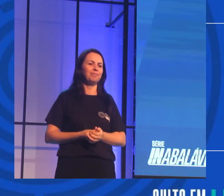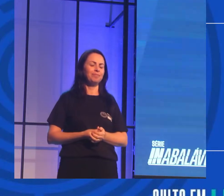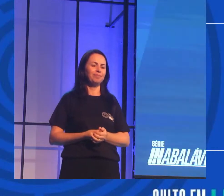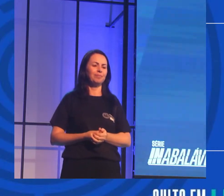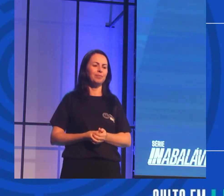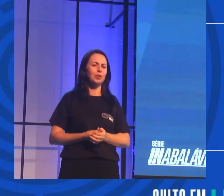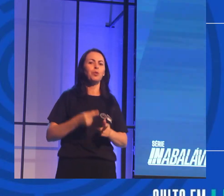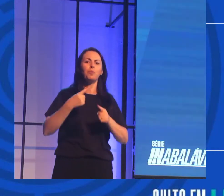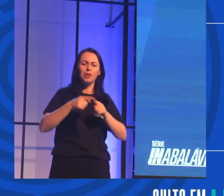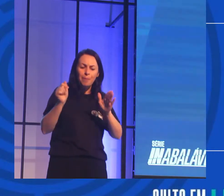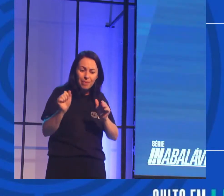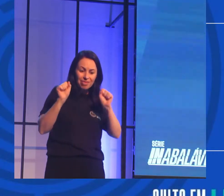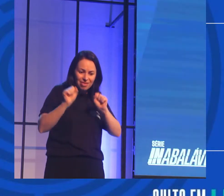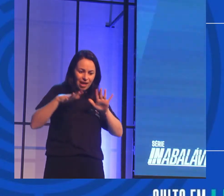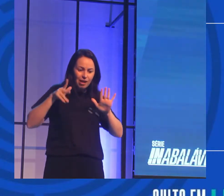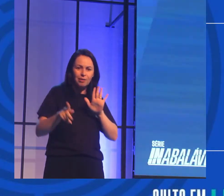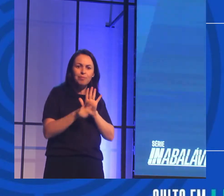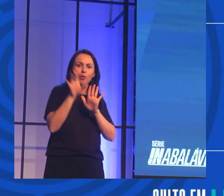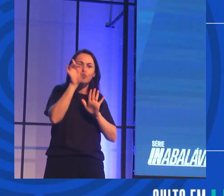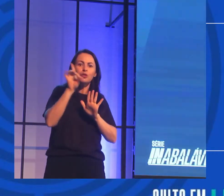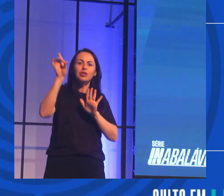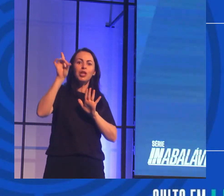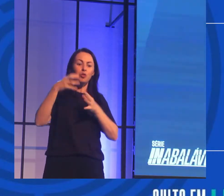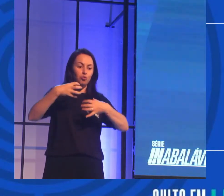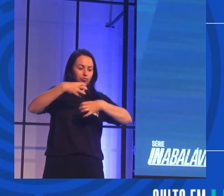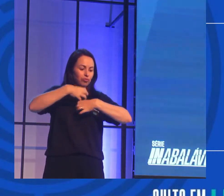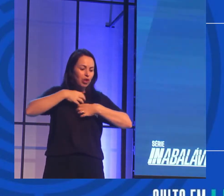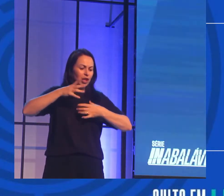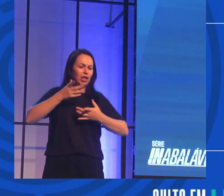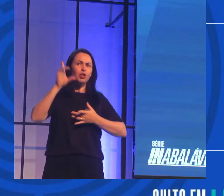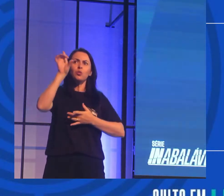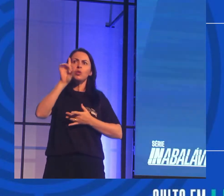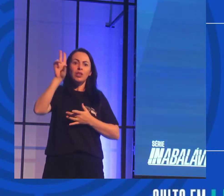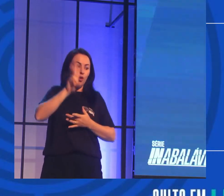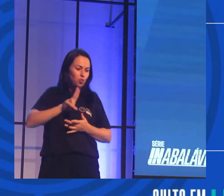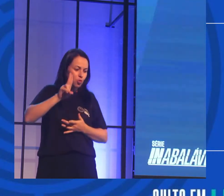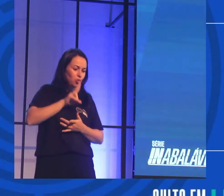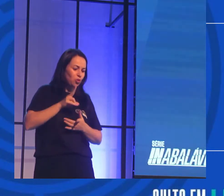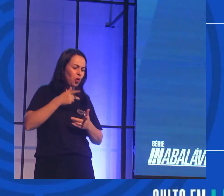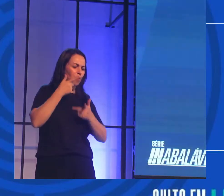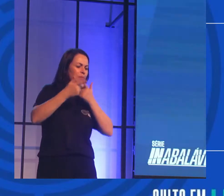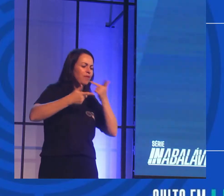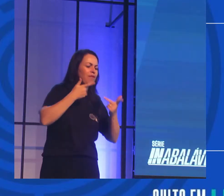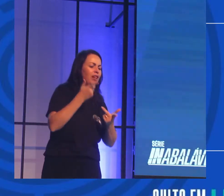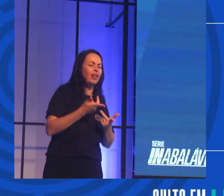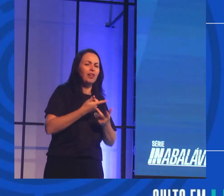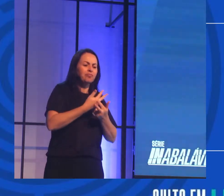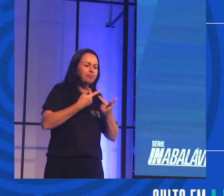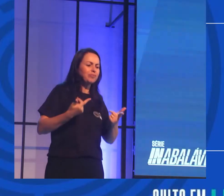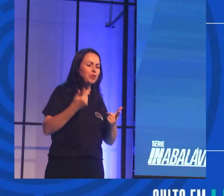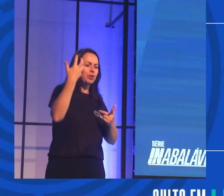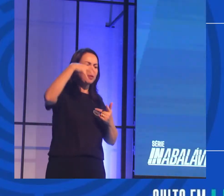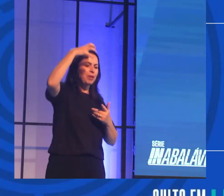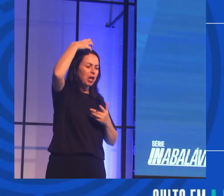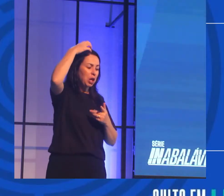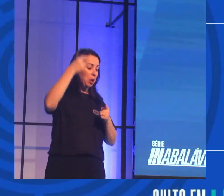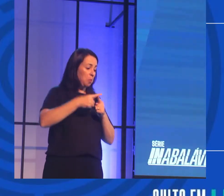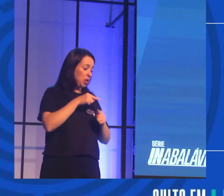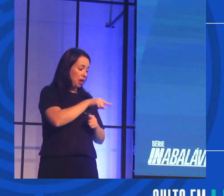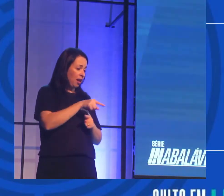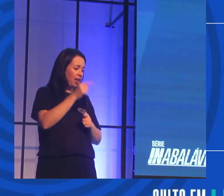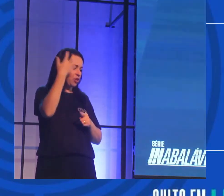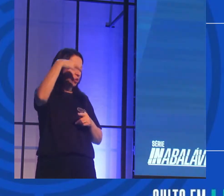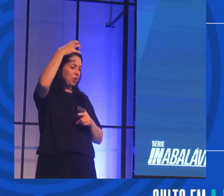Os milagres de Deus, como Deus usou ele para falar com reis, para entregar palavras que não massageavam os egos dos